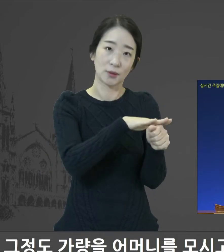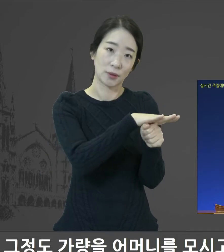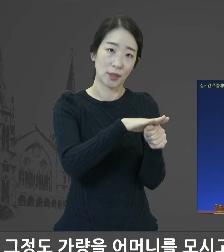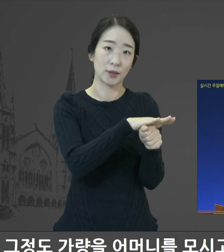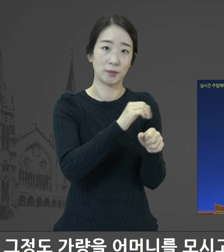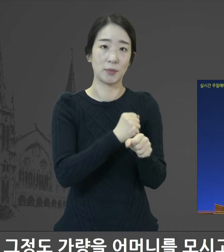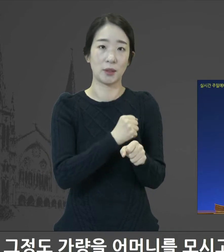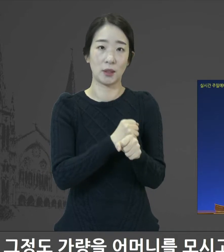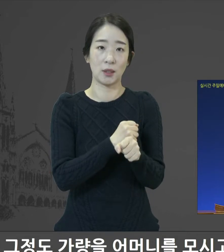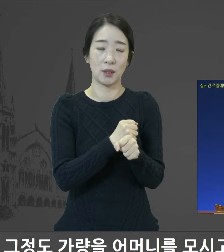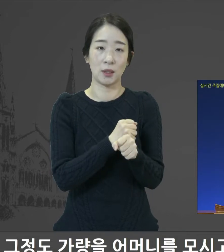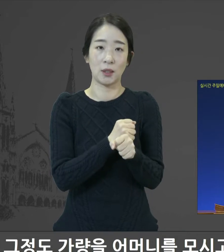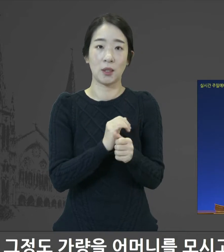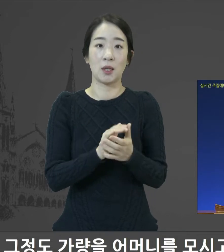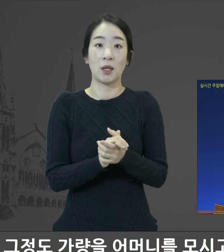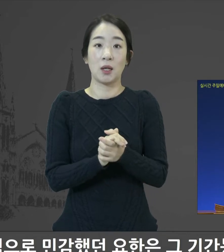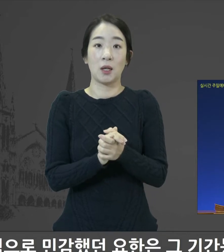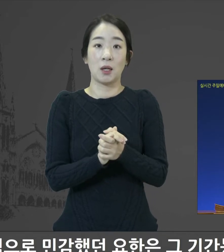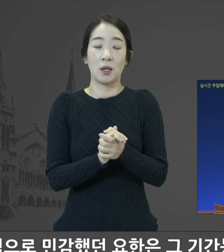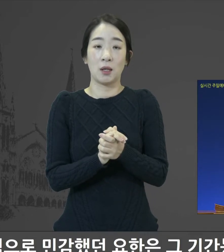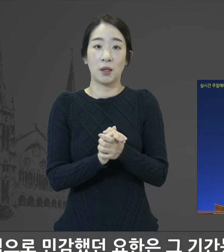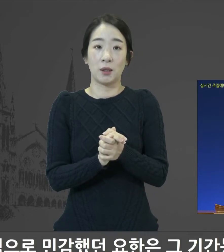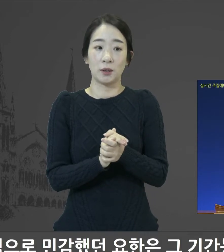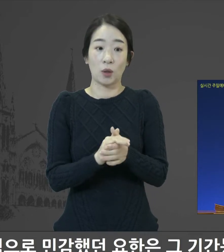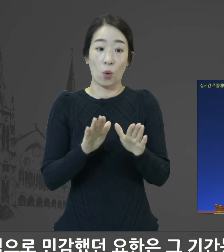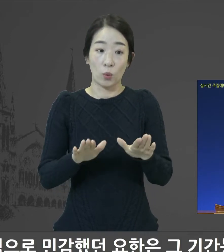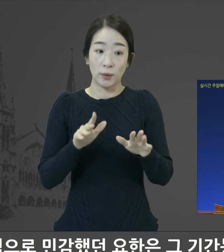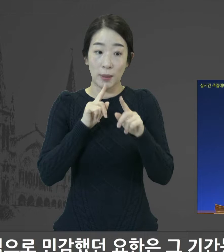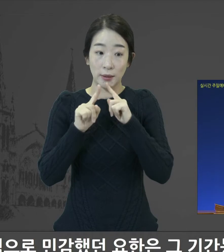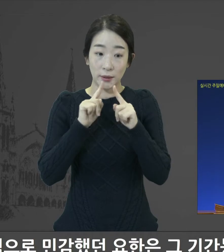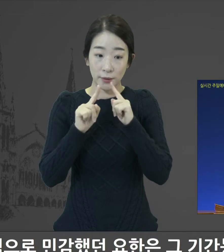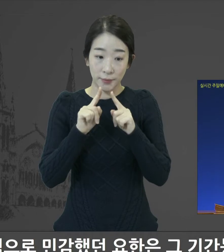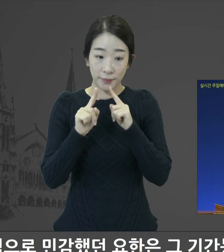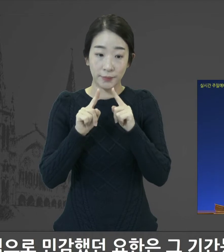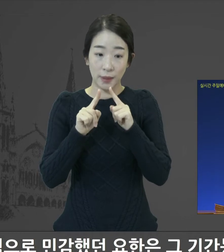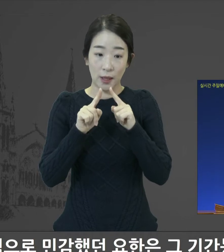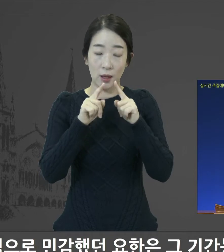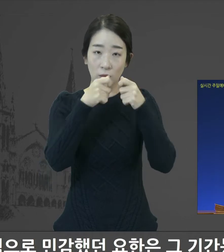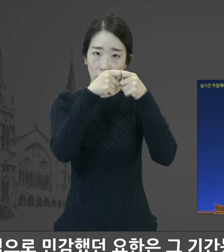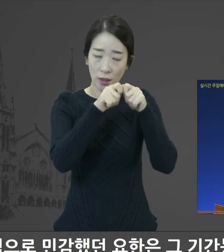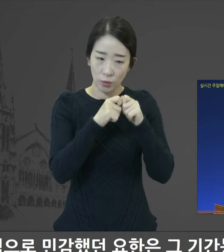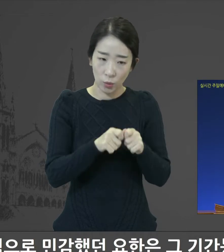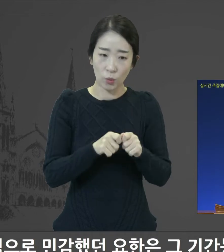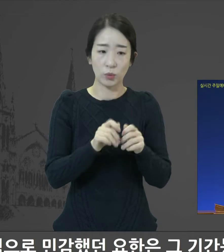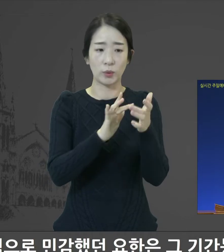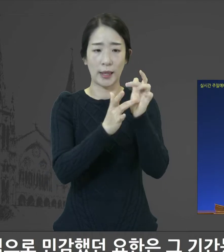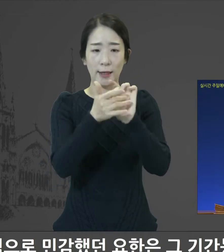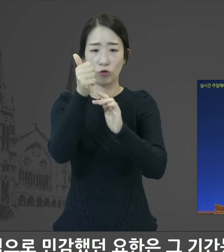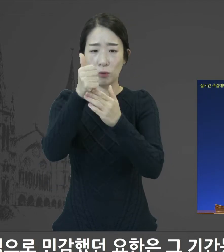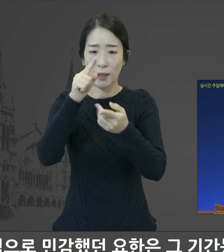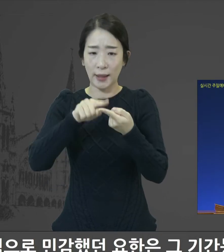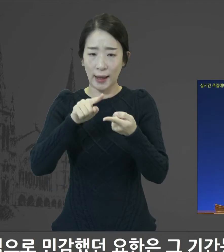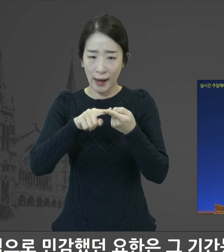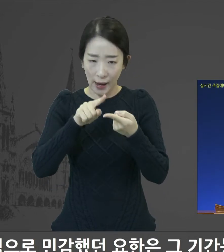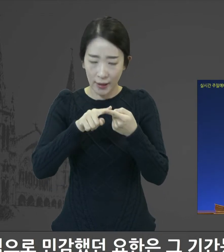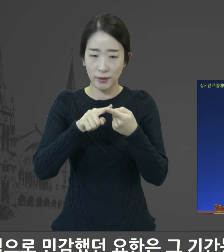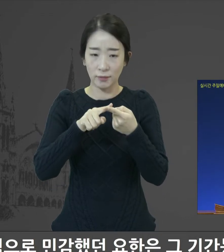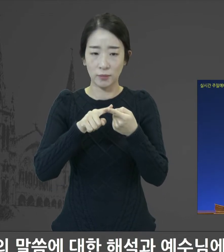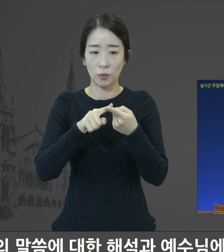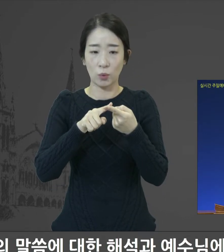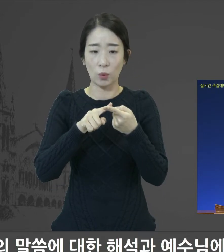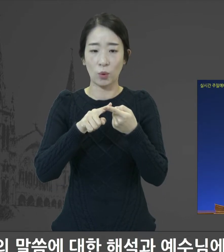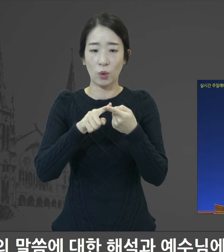그가 말하는 하나하나의 이 말씀에 대한 해석과 예수님에 대한 이해는 그 깊이를 헤아릴 수 없을